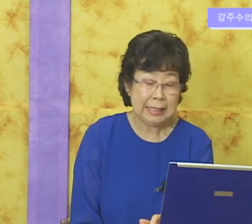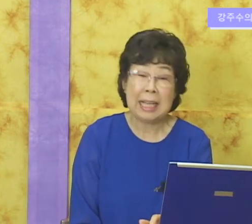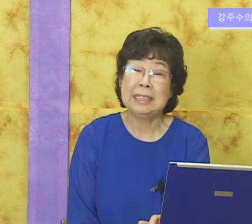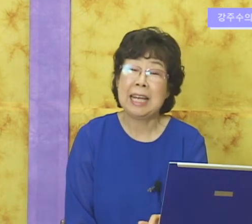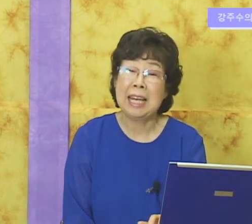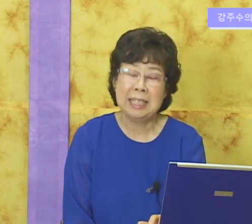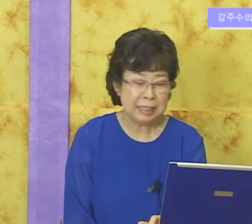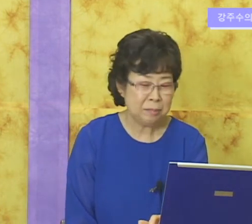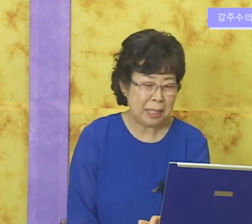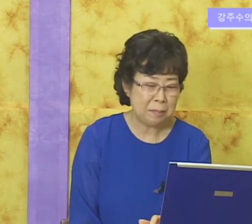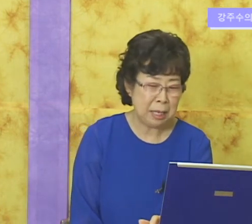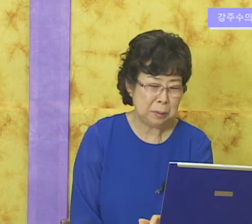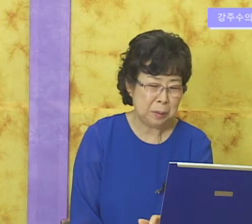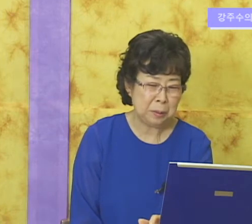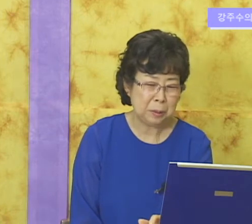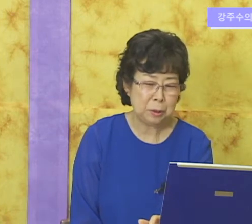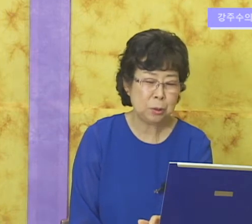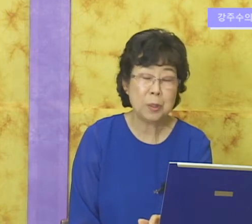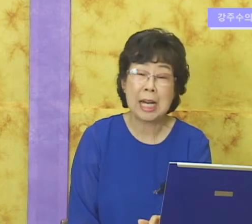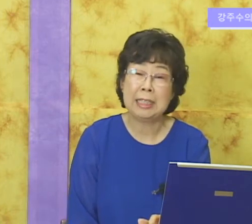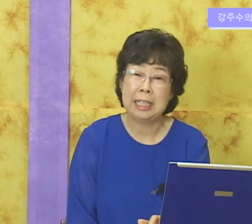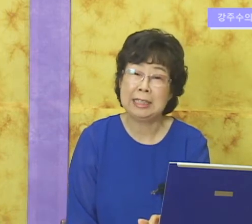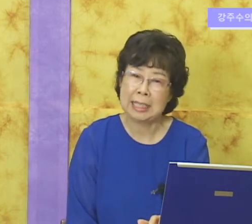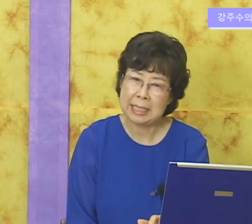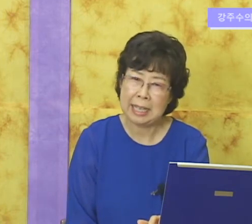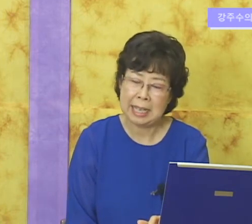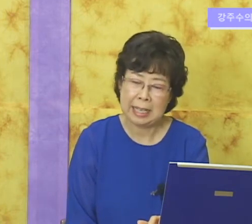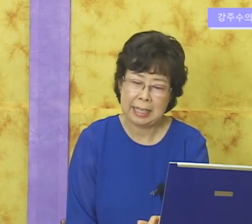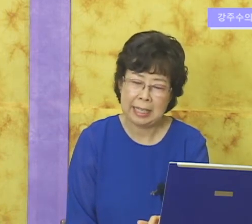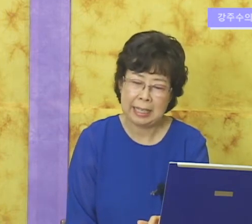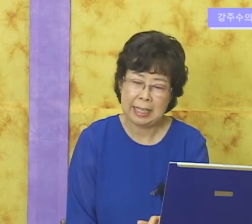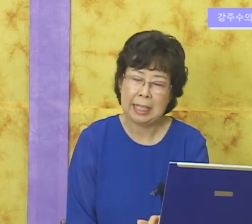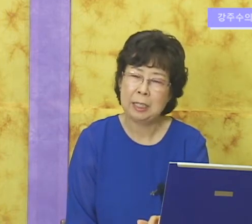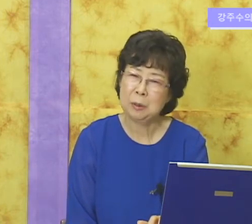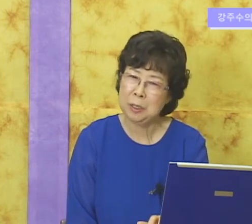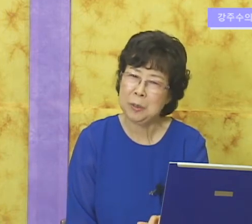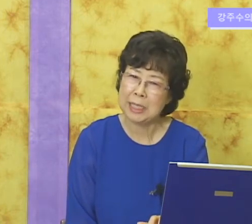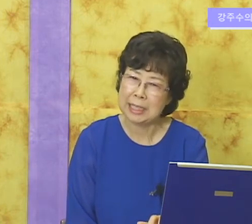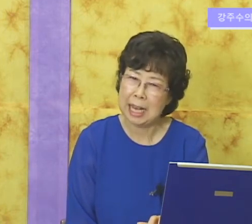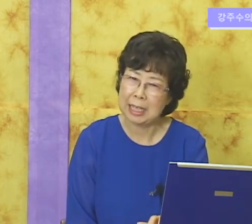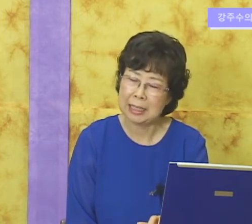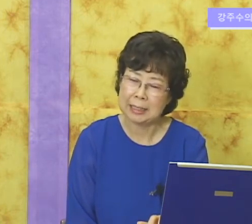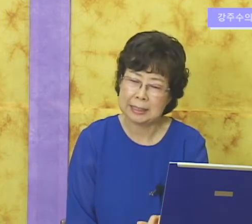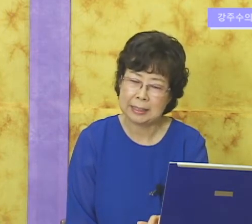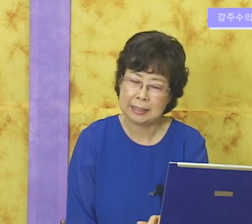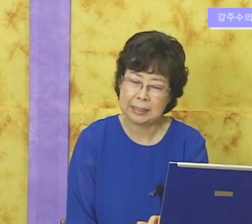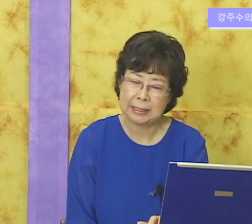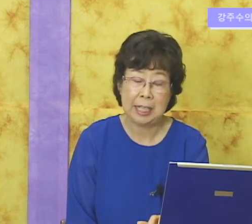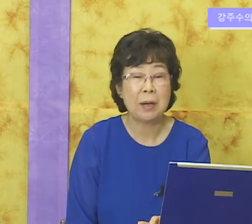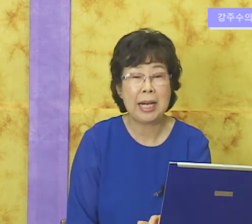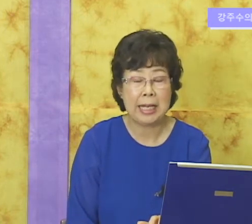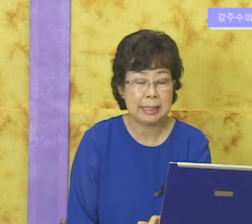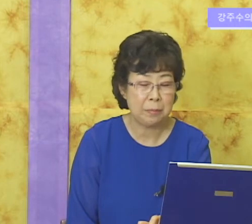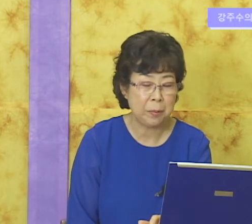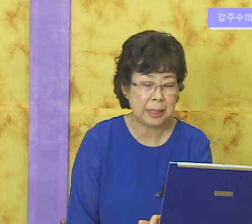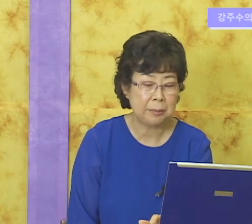자, 이제 마지막으로 수어할 때의 자세 또는 유의사항에 관해